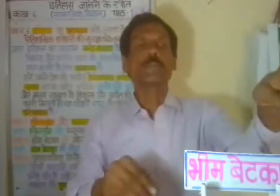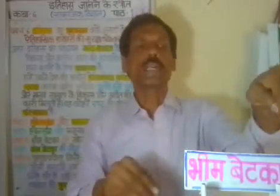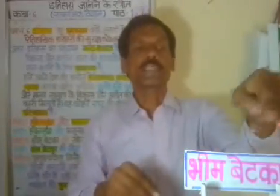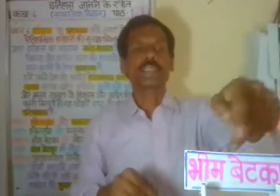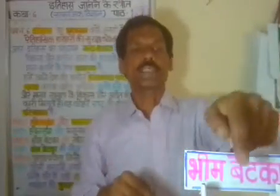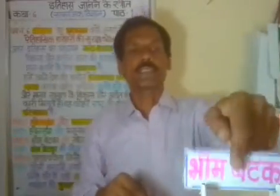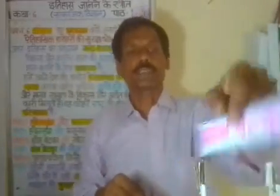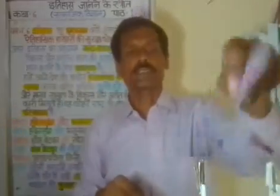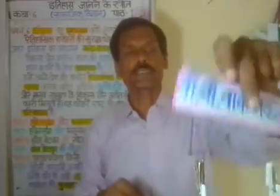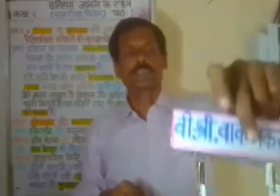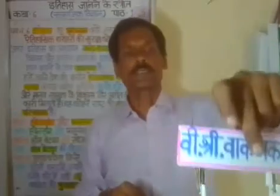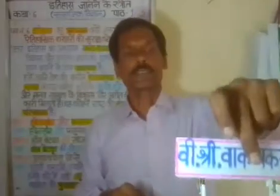भीमबेटका